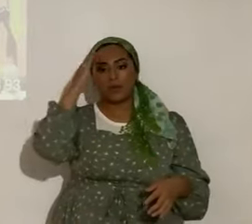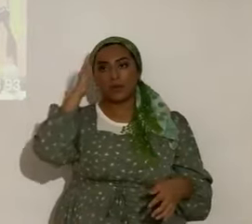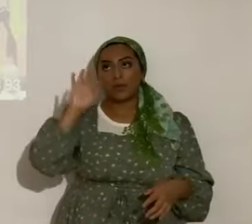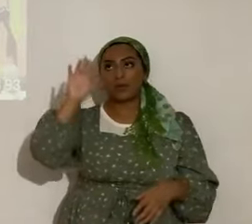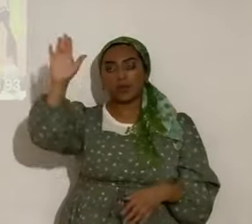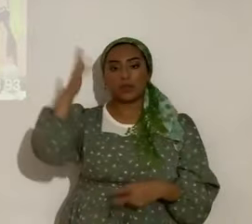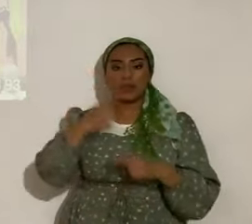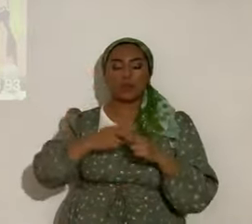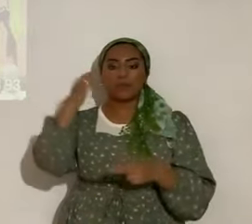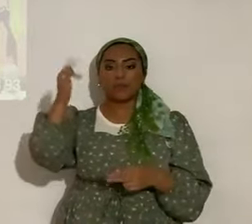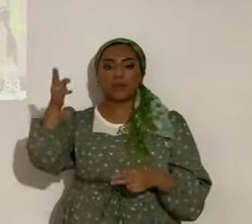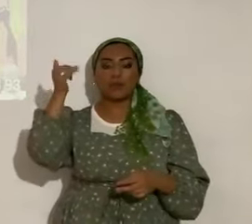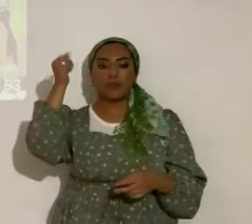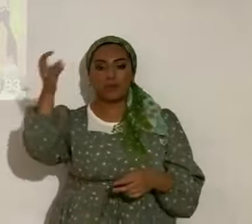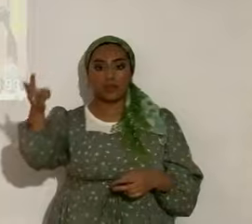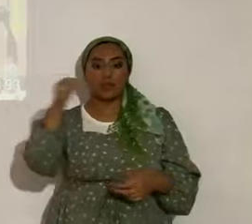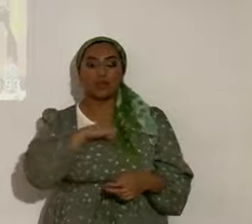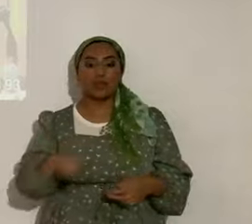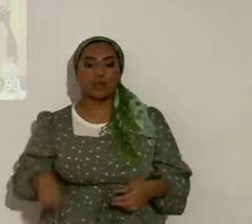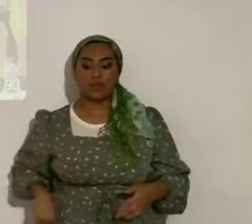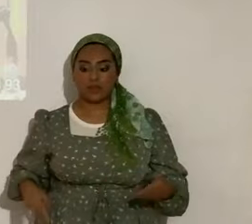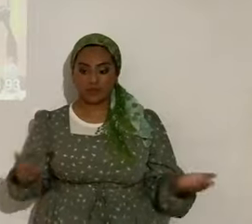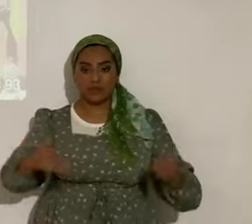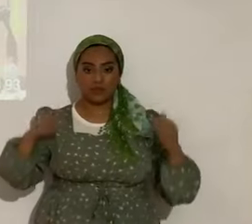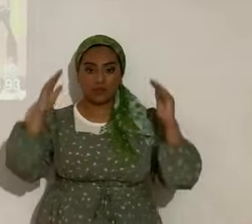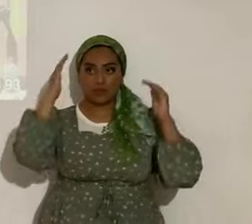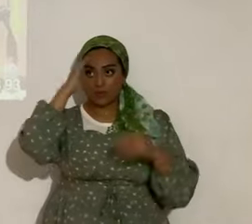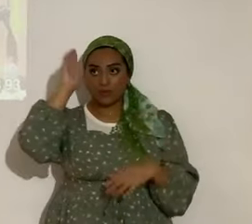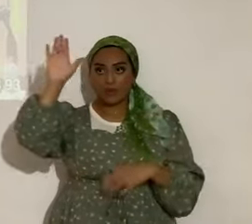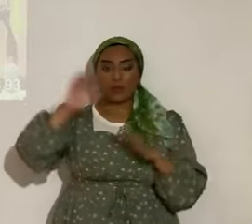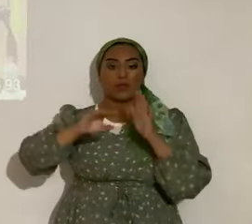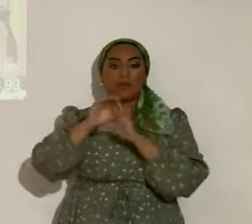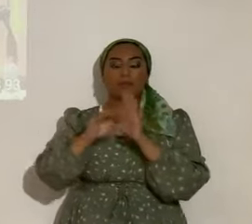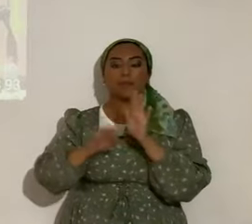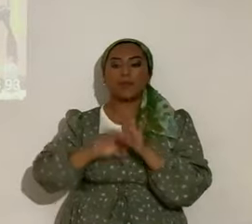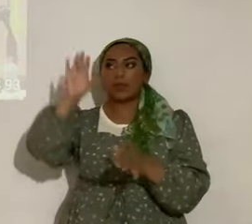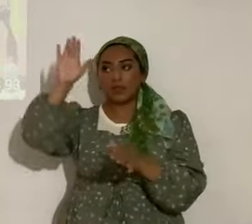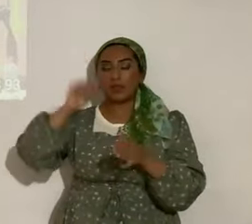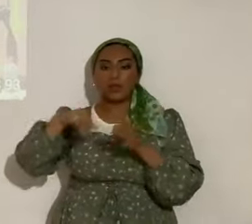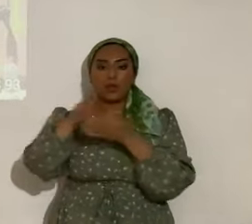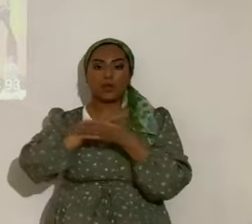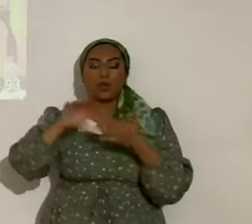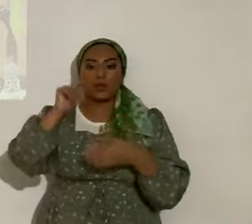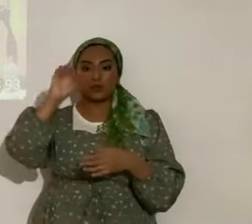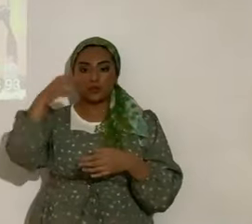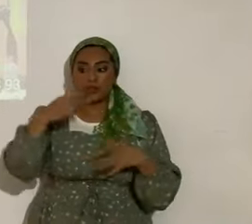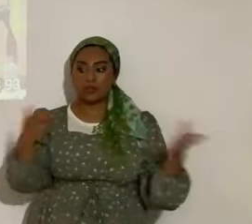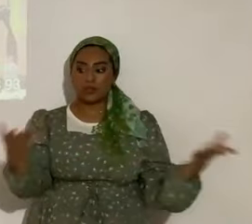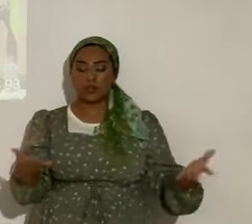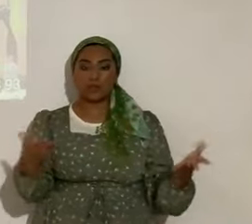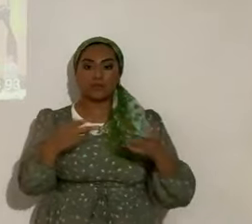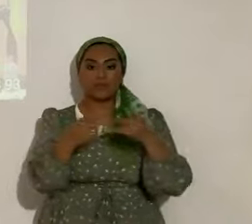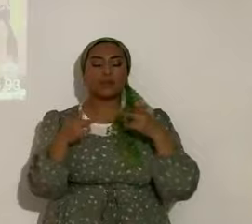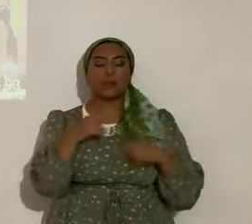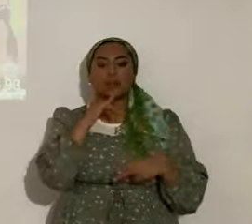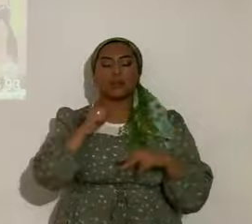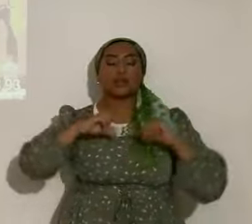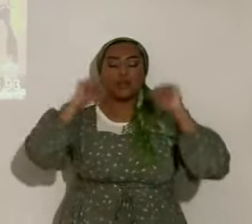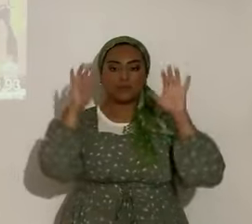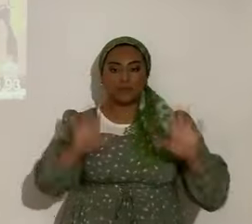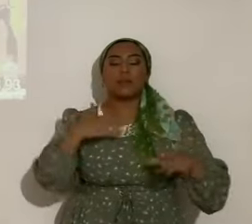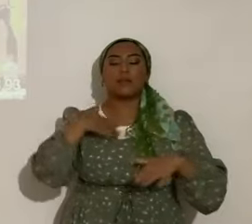nombre, Yahweh, Yahshua HaMashiach, se diera a conocer sus mandamientos, su bendita Torah. Este lugar es bendito, y lo